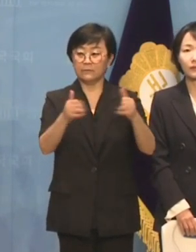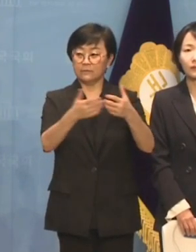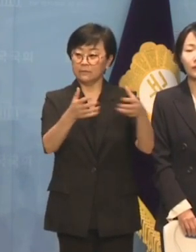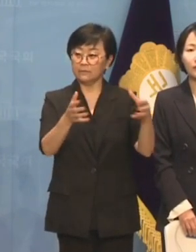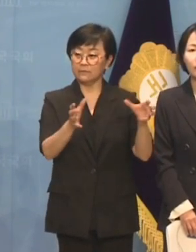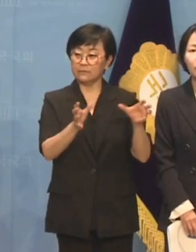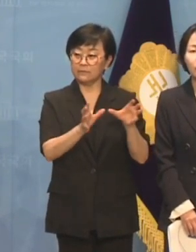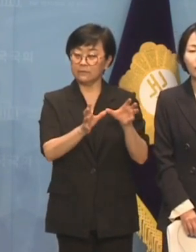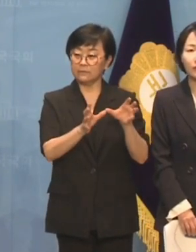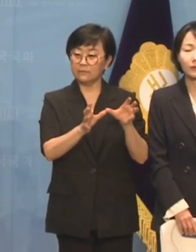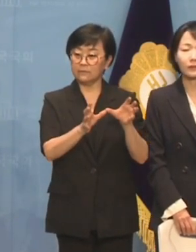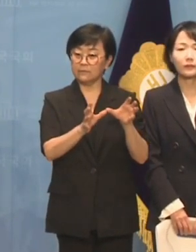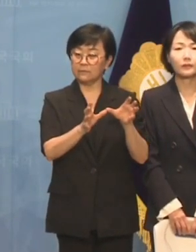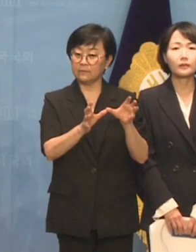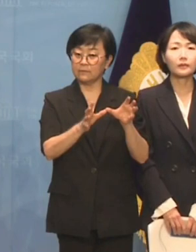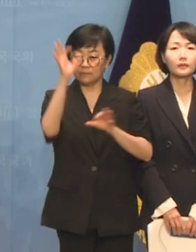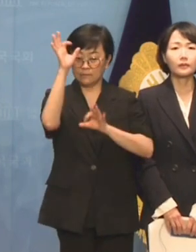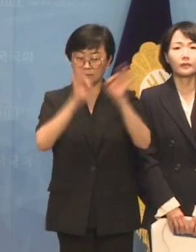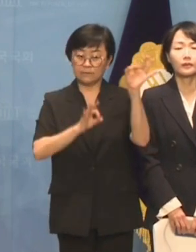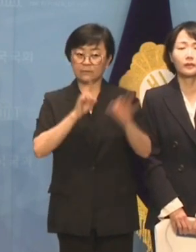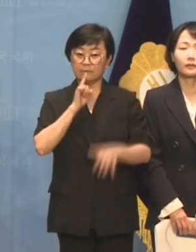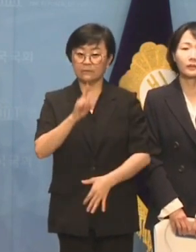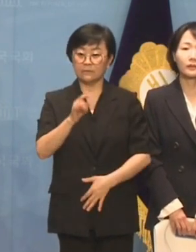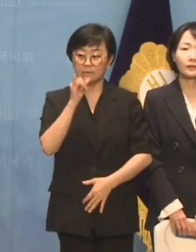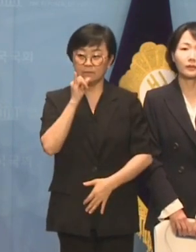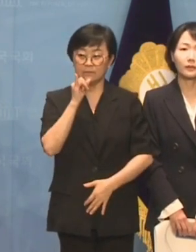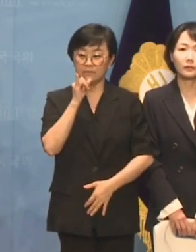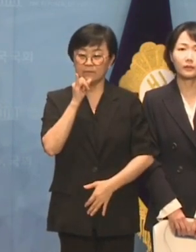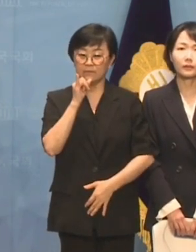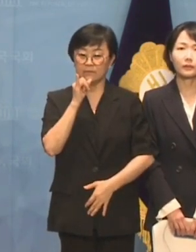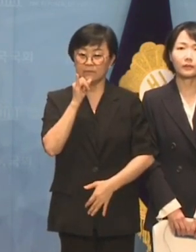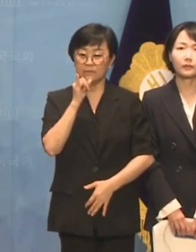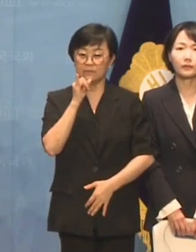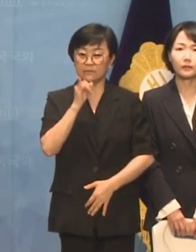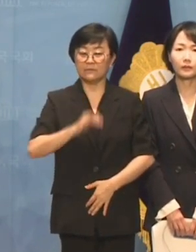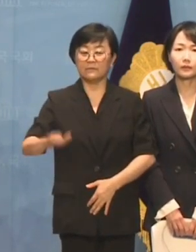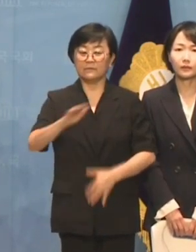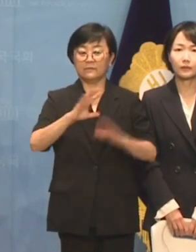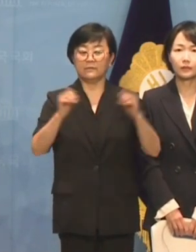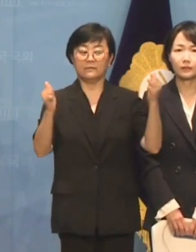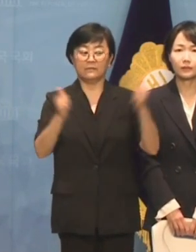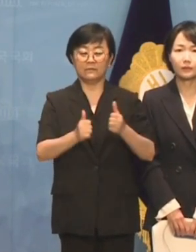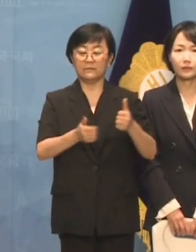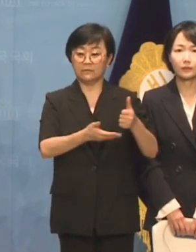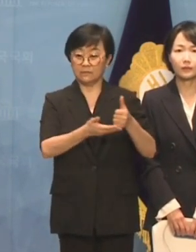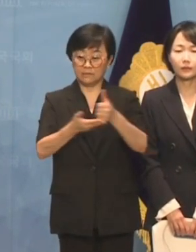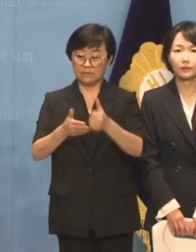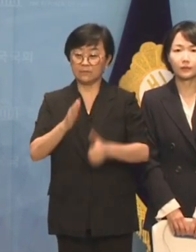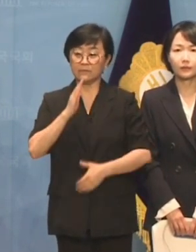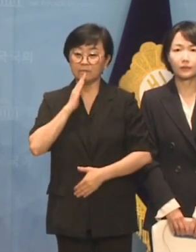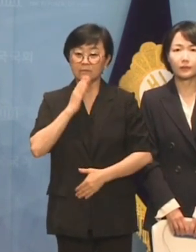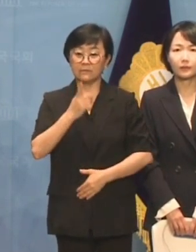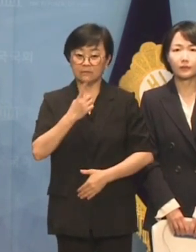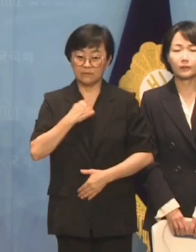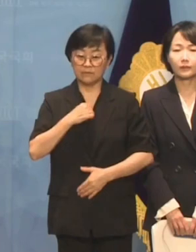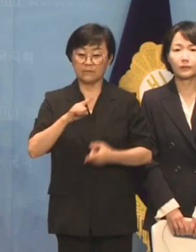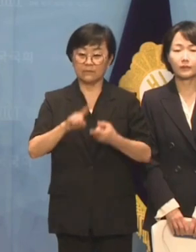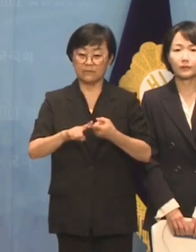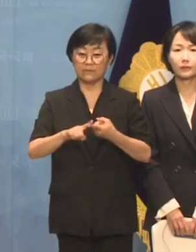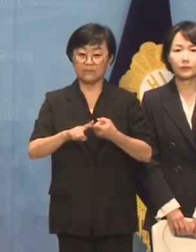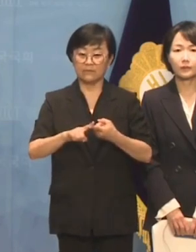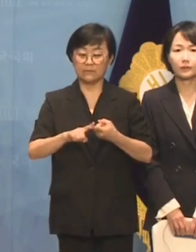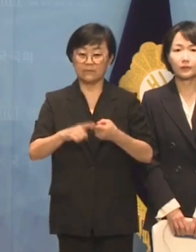실무자의 실무적 실수다 이렇게 지금 말씀하고 계시는데 저희 의원들은 초대를 받았었고 여기에